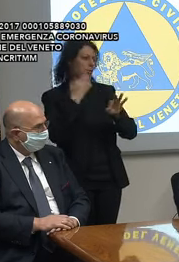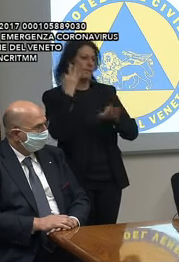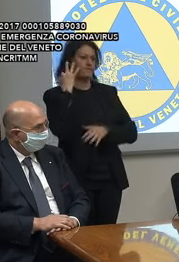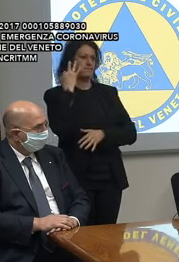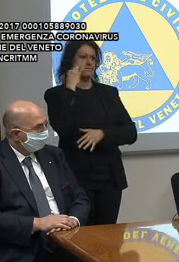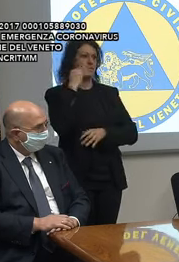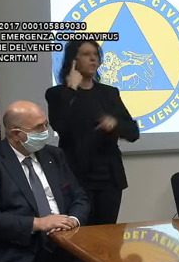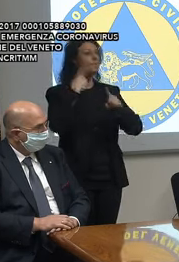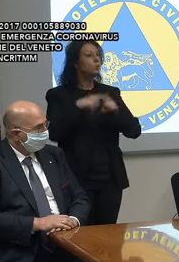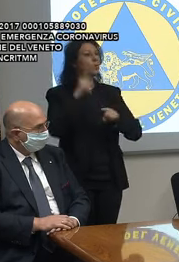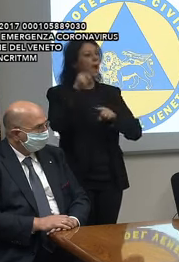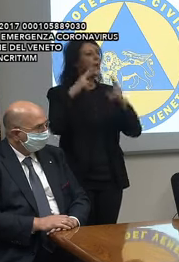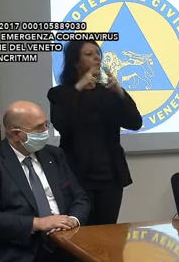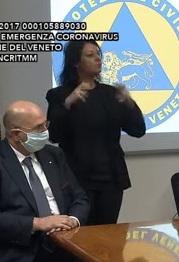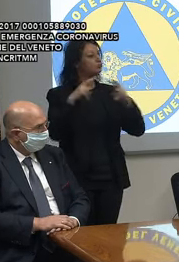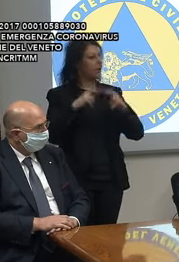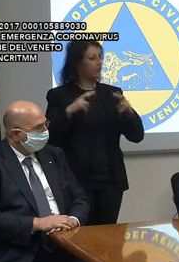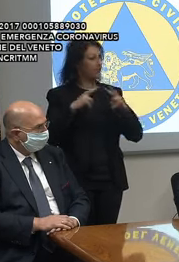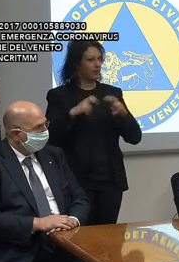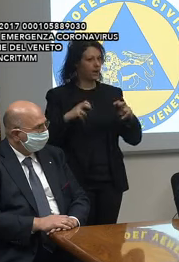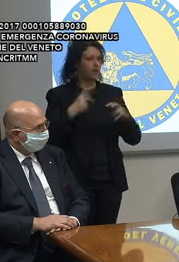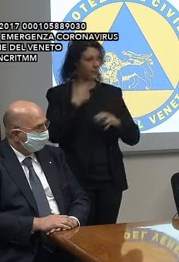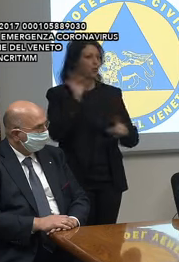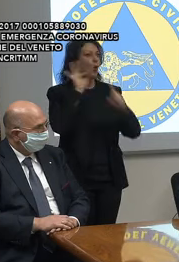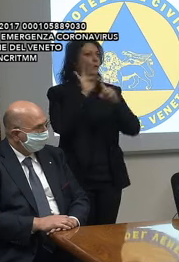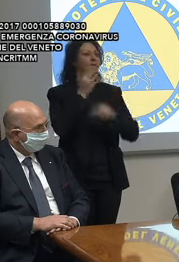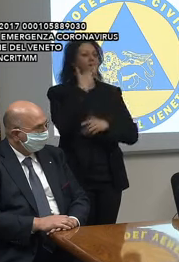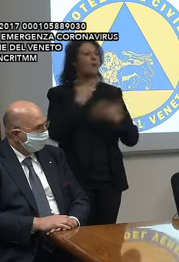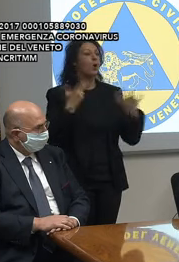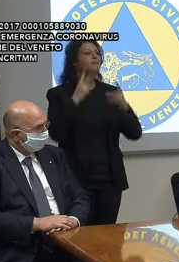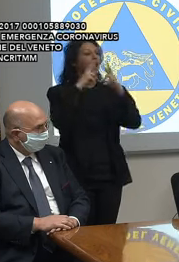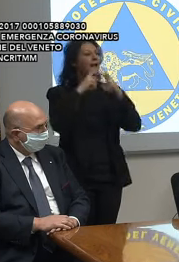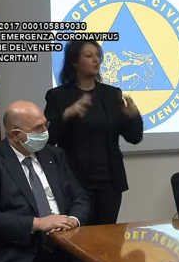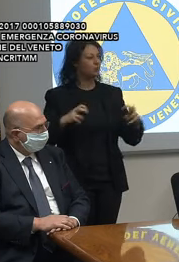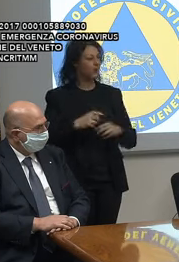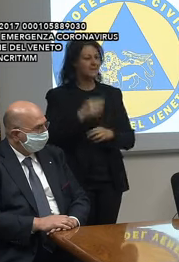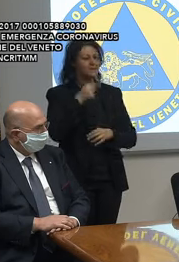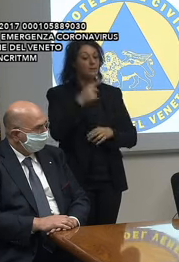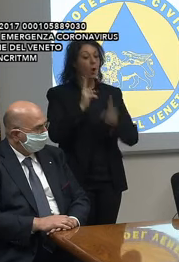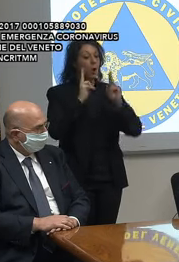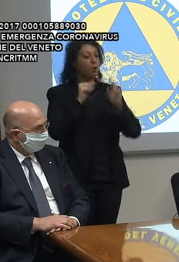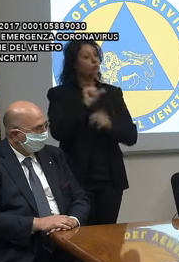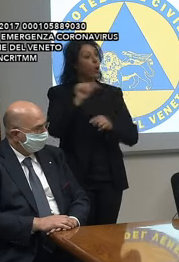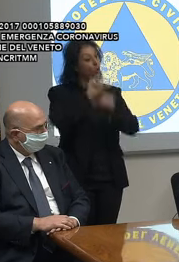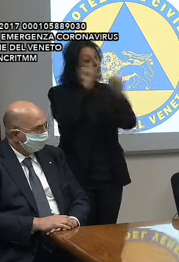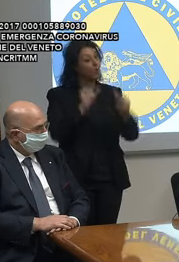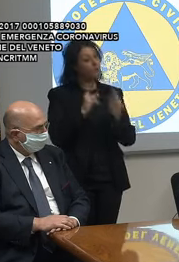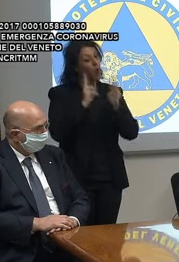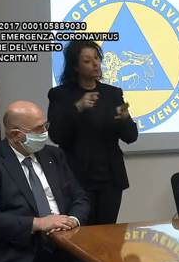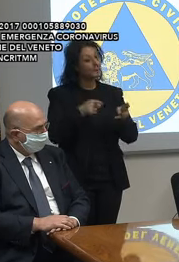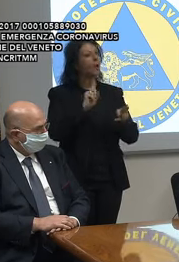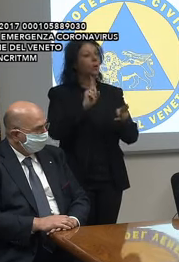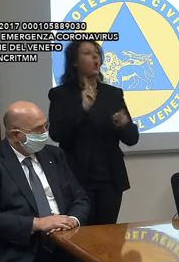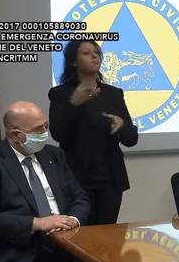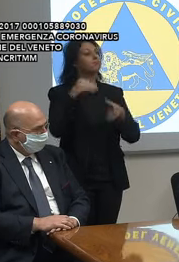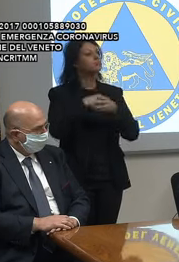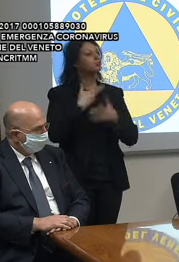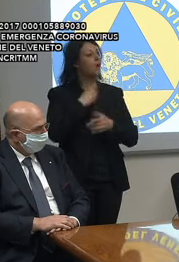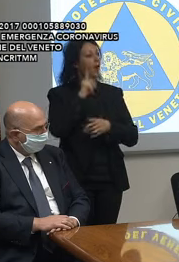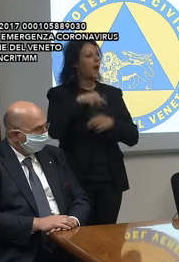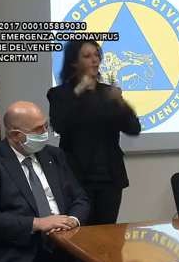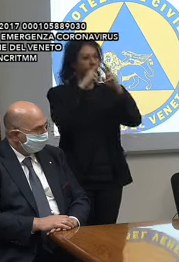e ricerca, perché questo è che vogliamo fare. Non è solo un ospedale. Ed è esattamente, posso